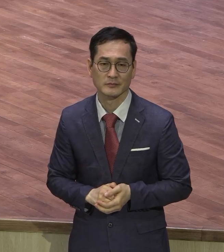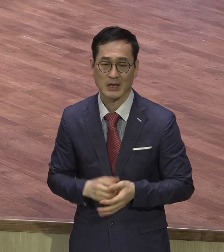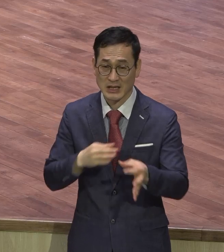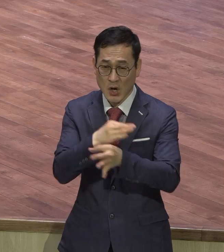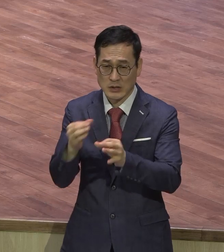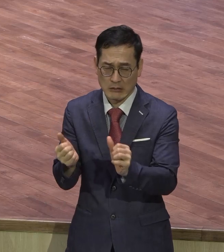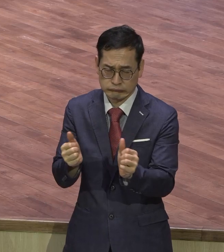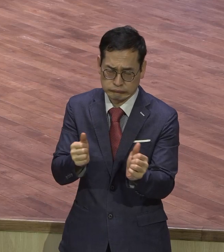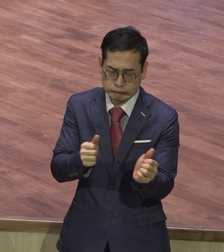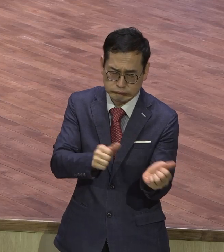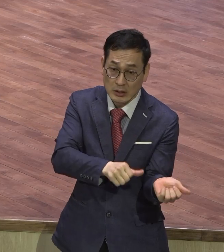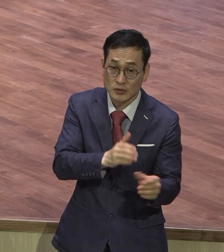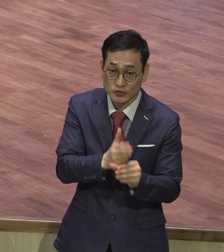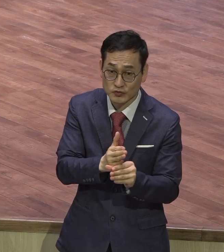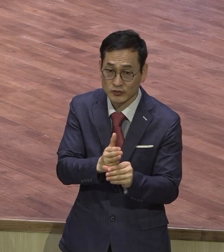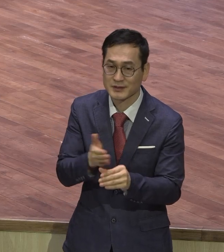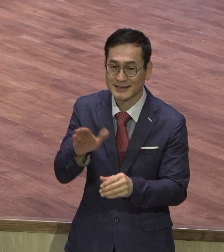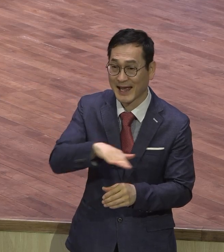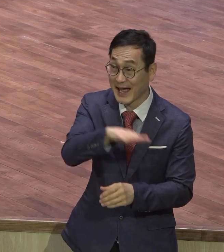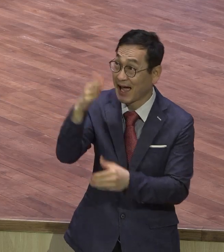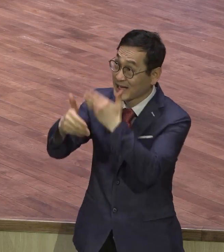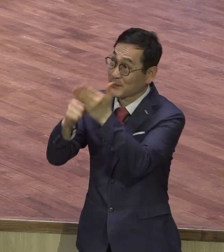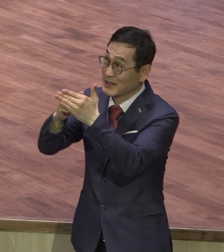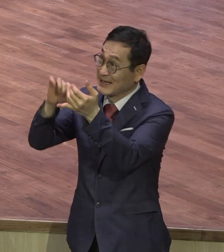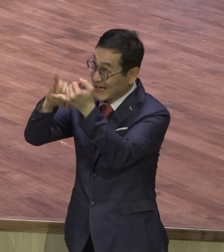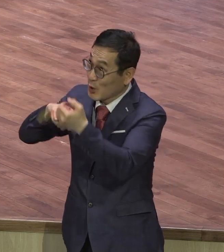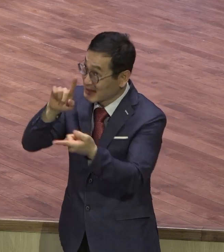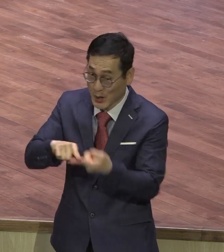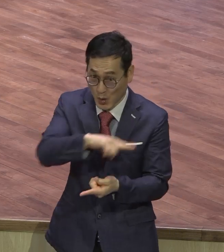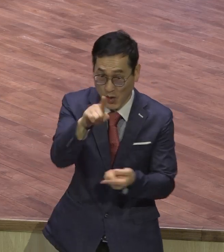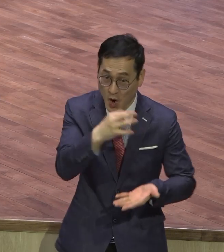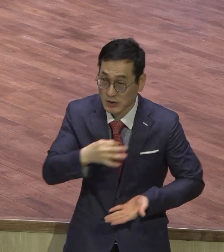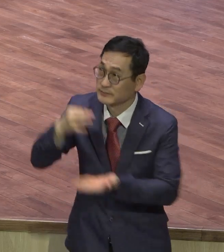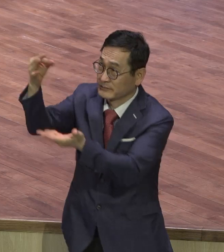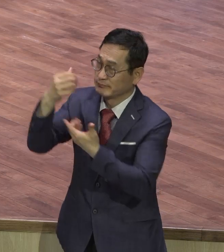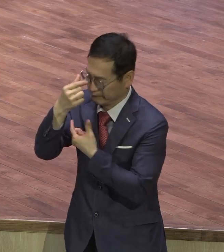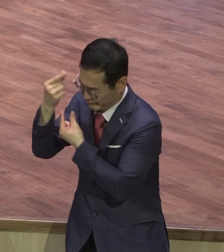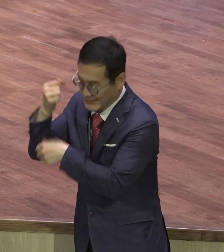앞에 약속한 분들 하나님 드릴 수 있도록 하나님 역사하여 주옵소서.